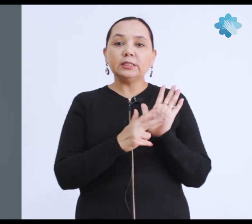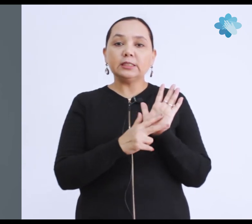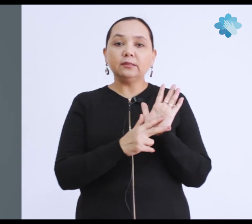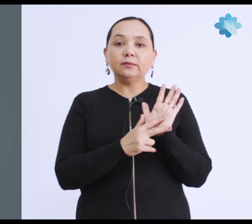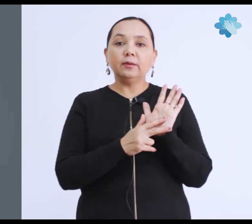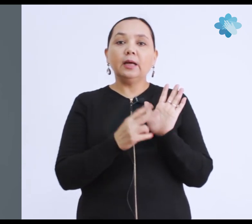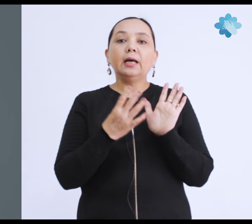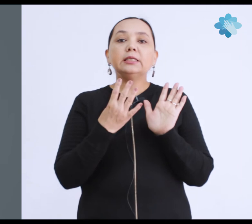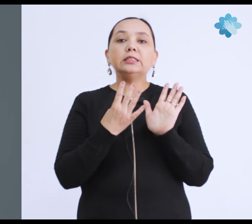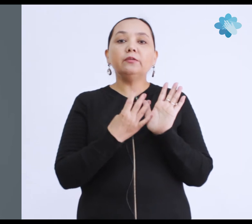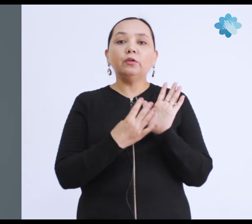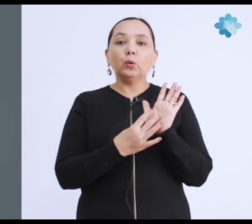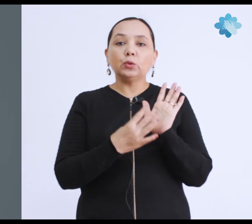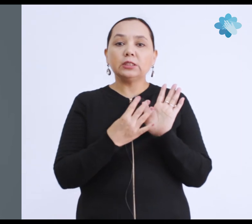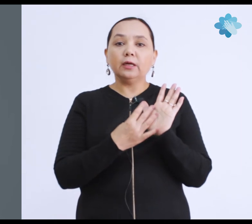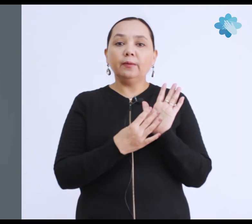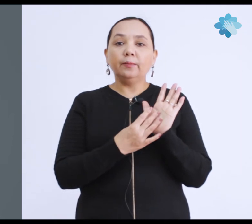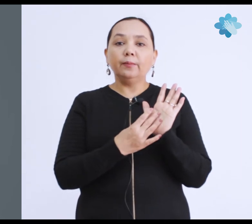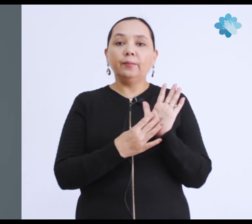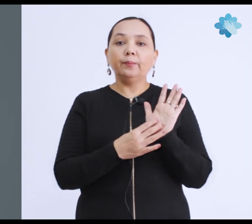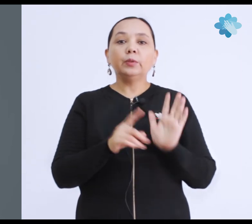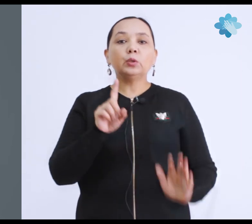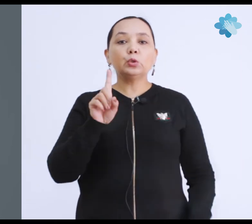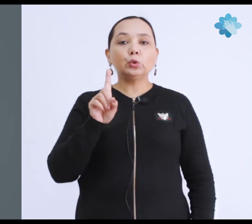восемьдесят, девяносто, 100,